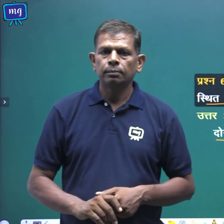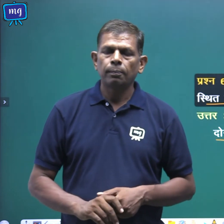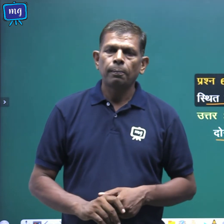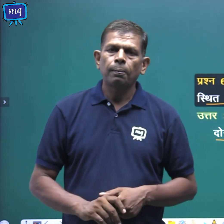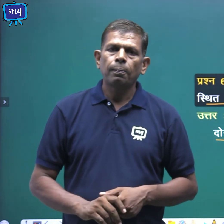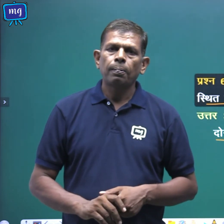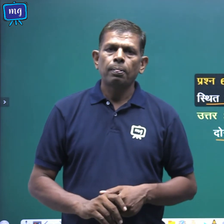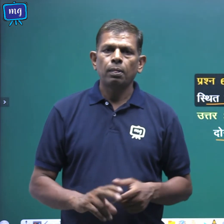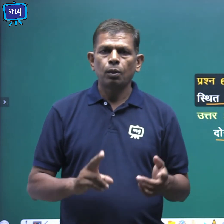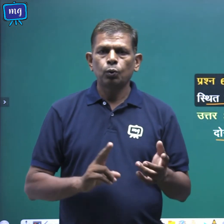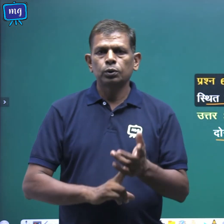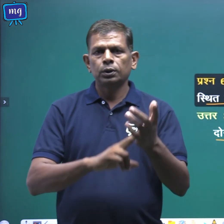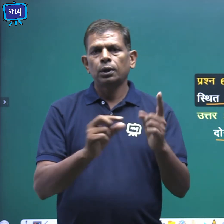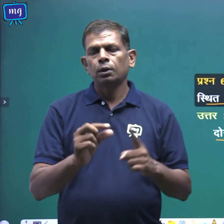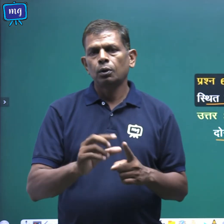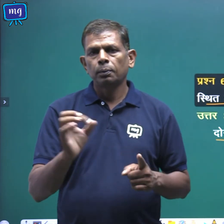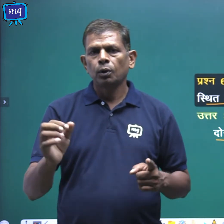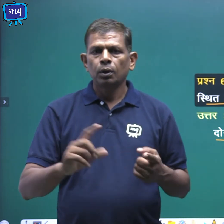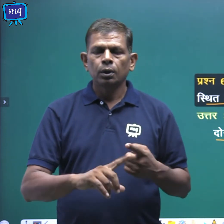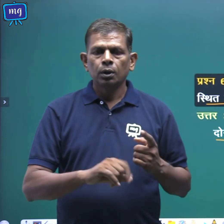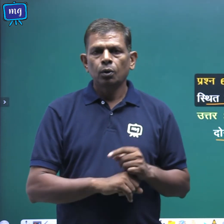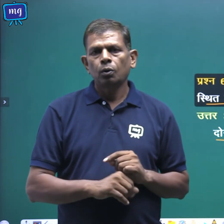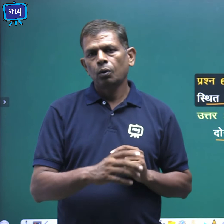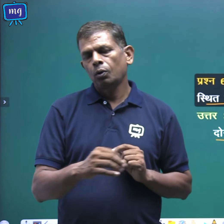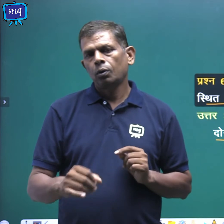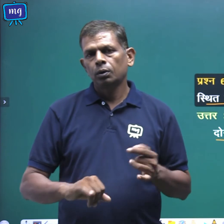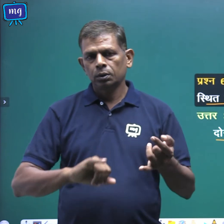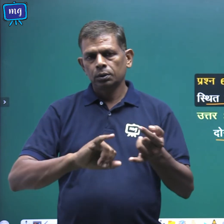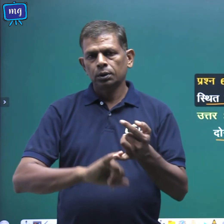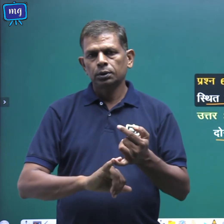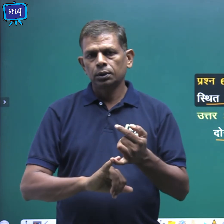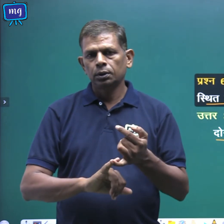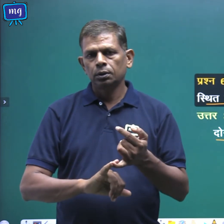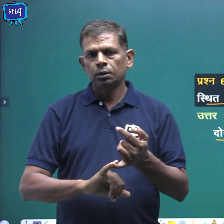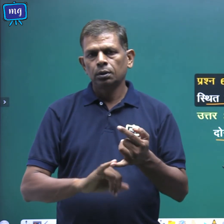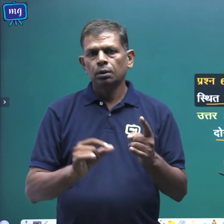उत्तरी ध्रुव और दक्षिणी ध्रुव।